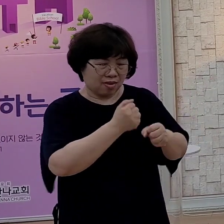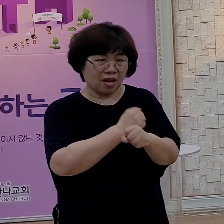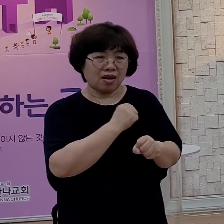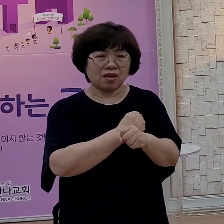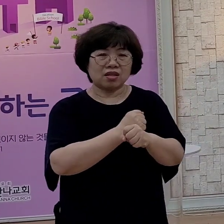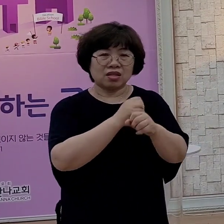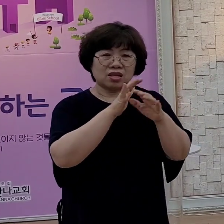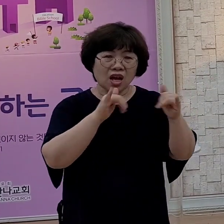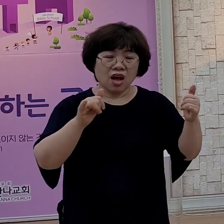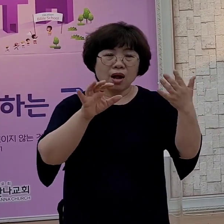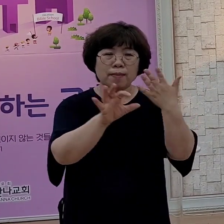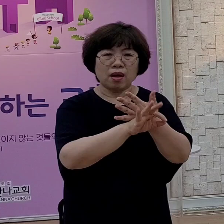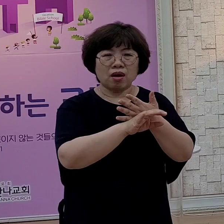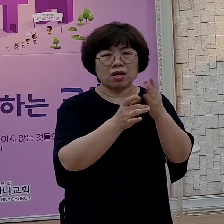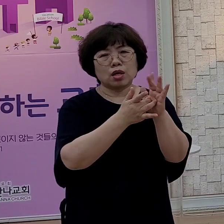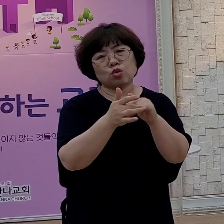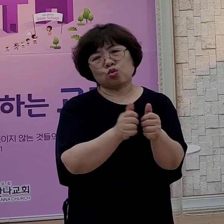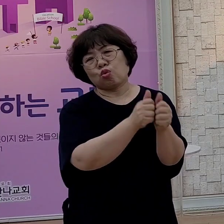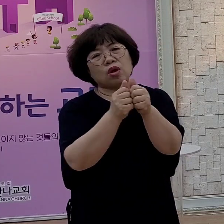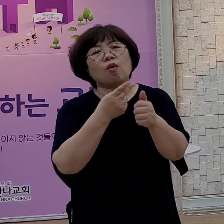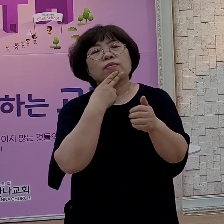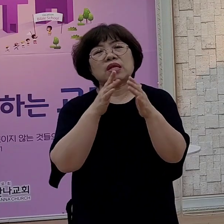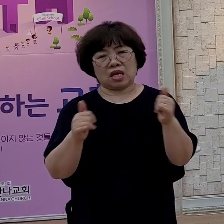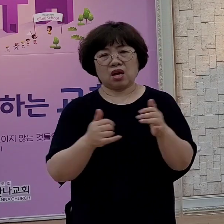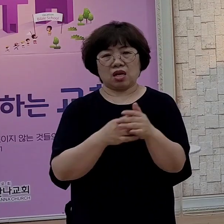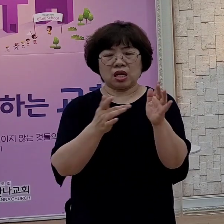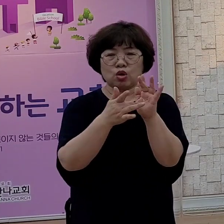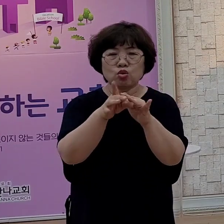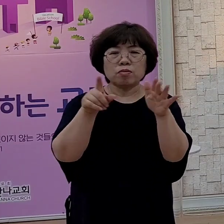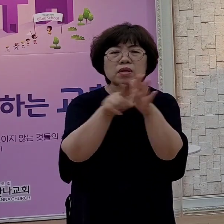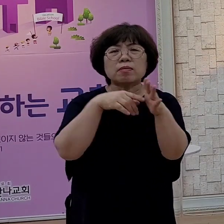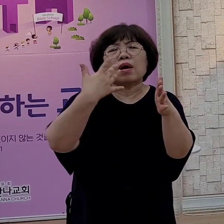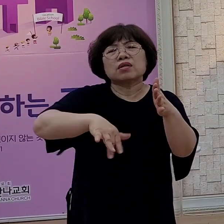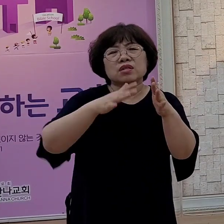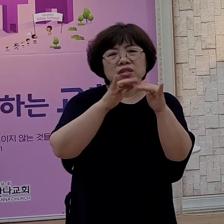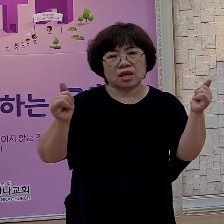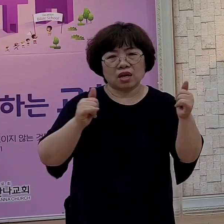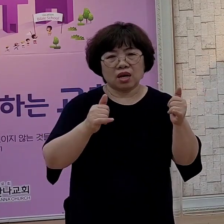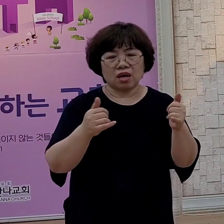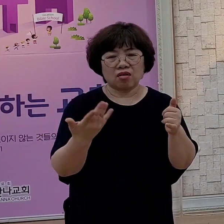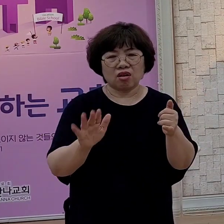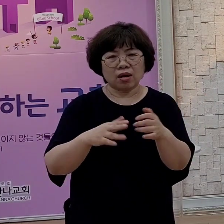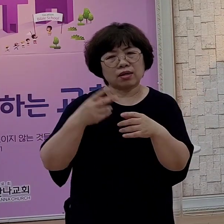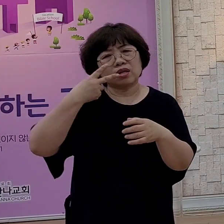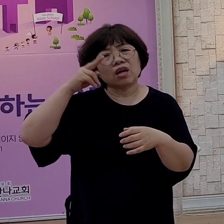이런 게 없는 삶을 살면서 예수 믿는다고 우리 착각하고 사는 거예요.